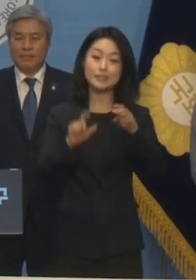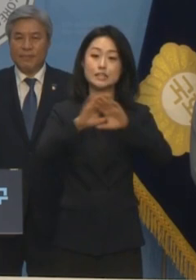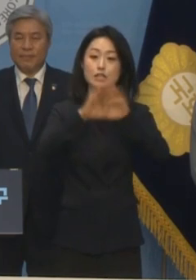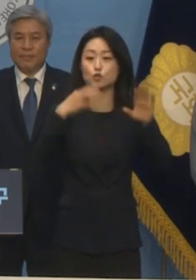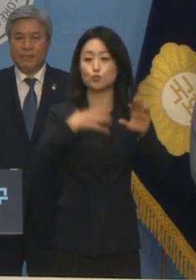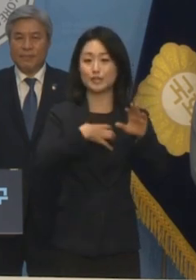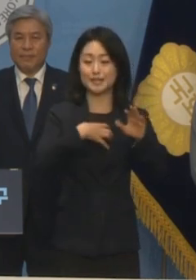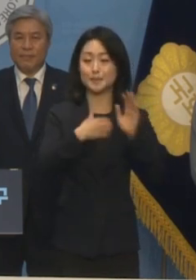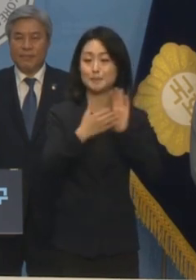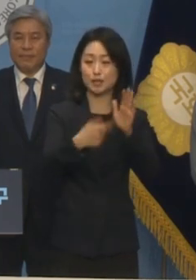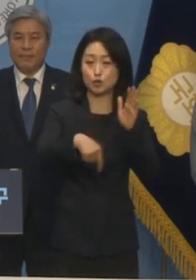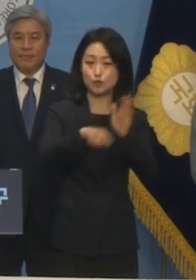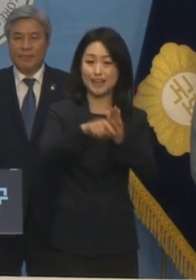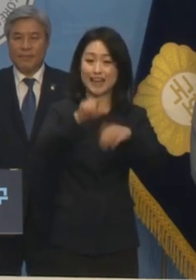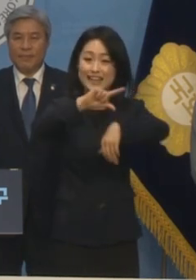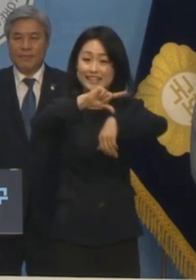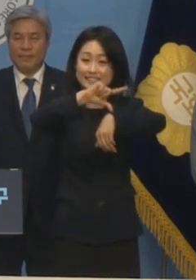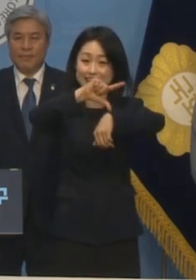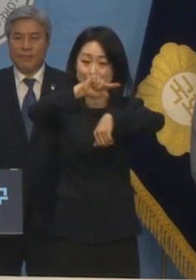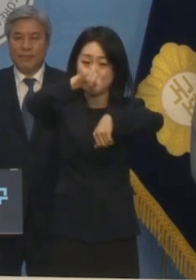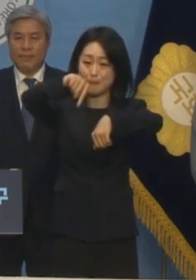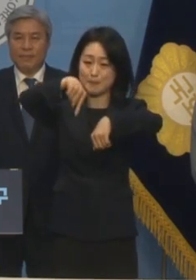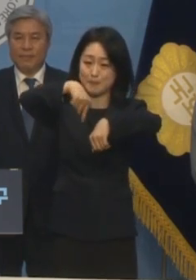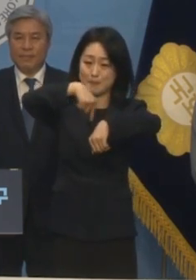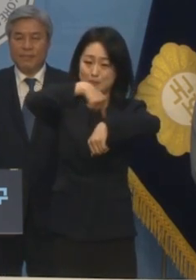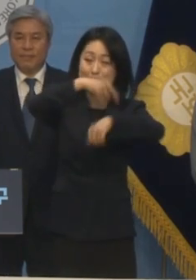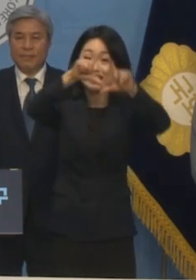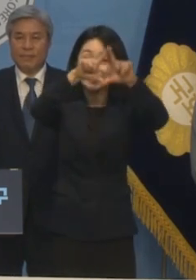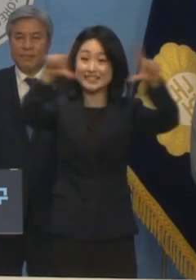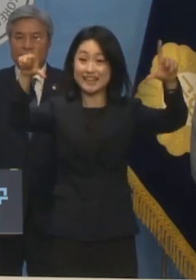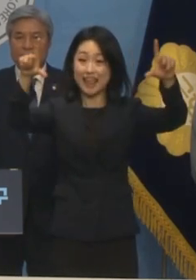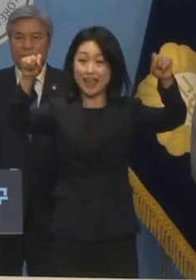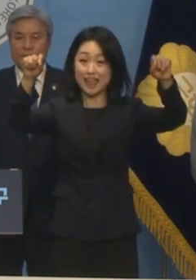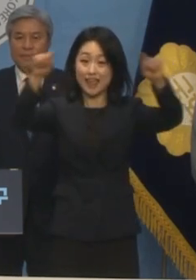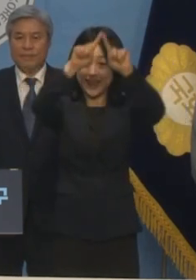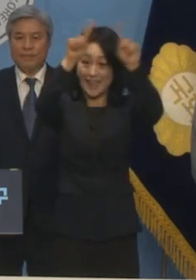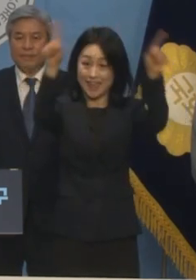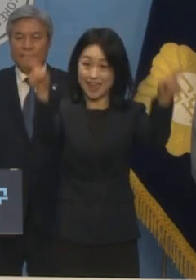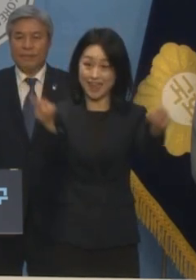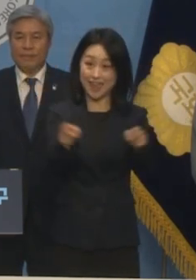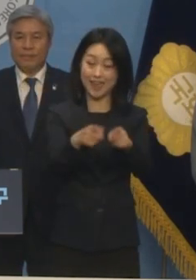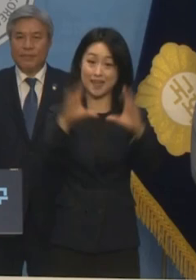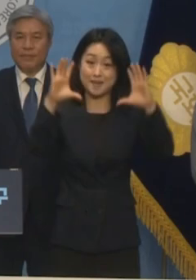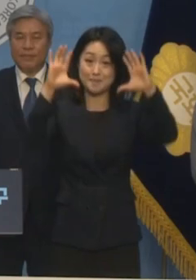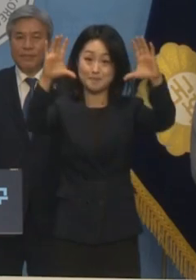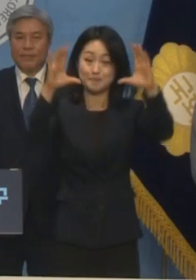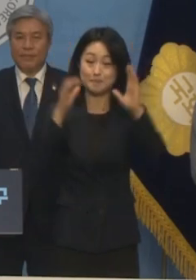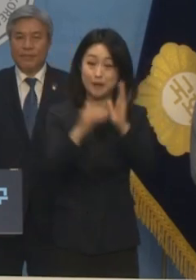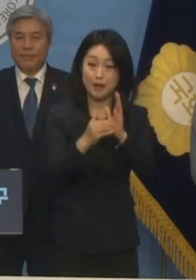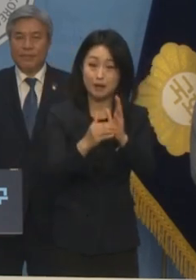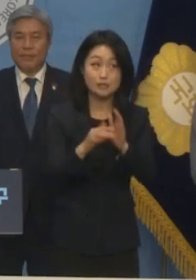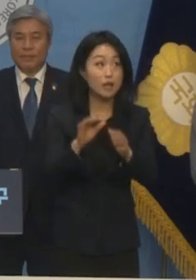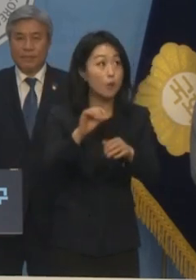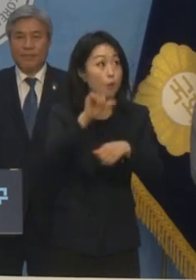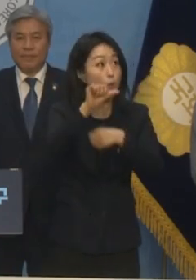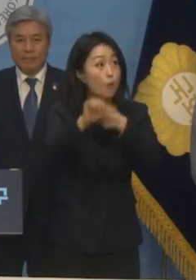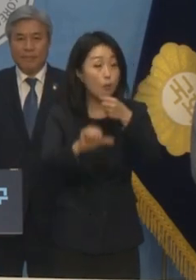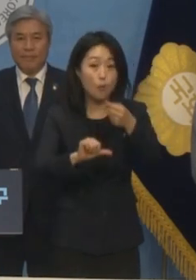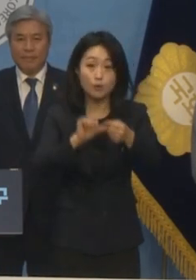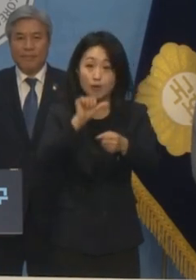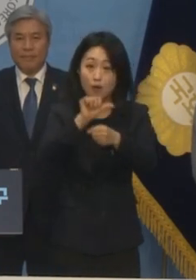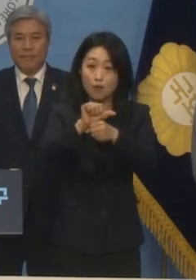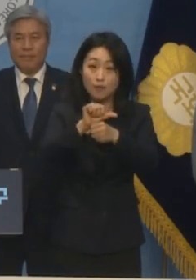설치되었는데요. 기후위기 마지노선을 넘지 않을 수 있는 티핑포인트까지 5년 남았다고 그